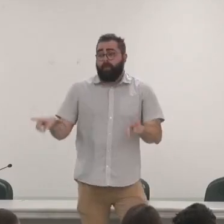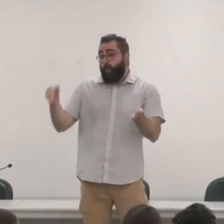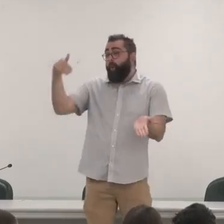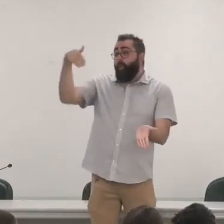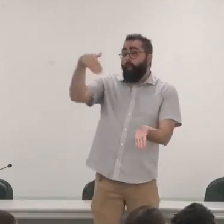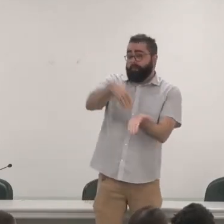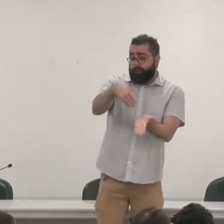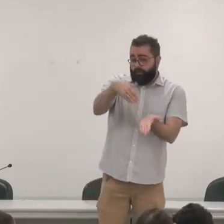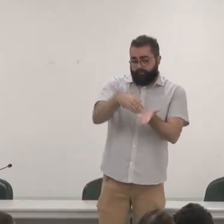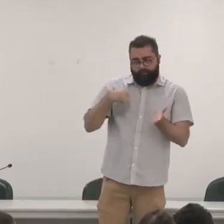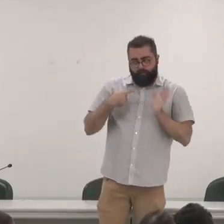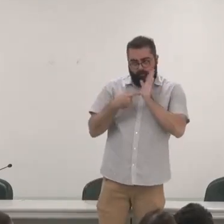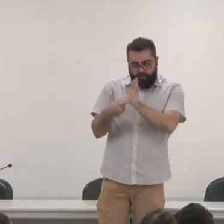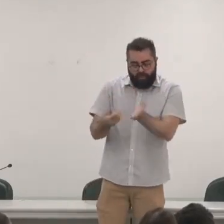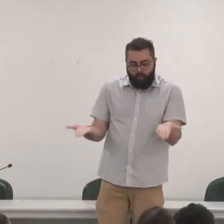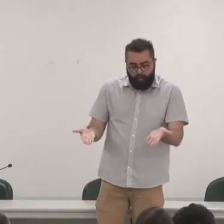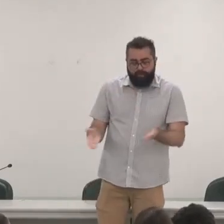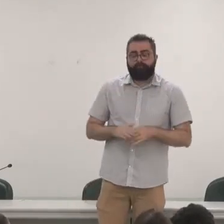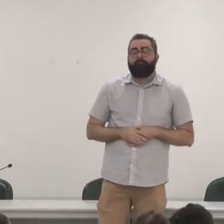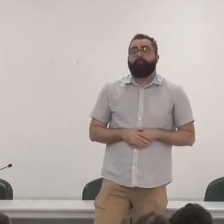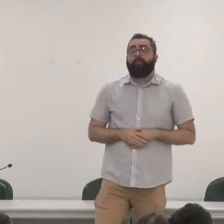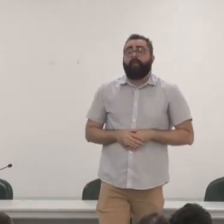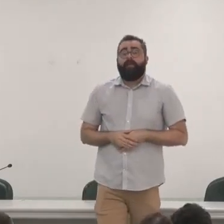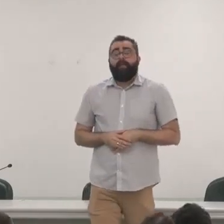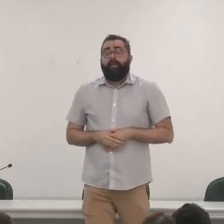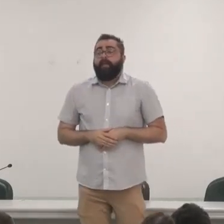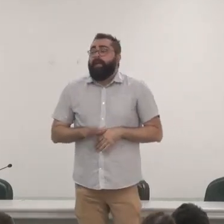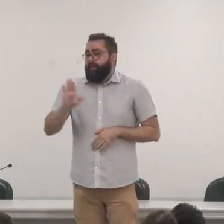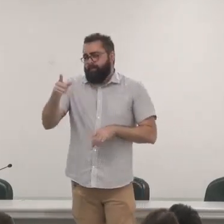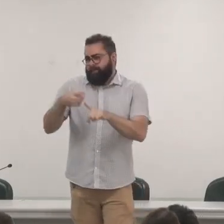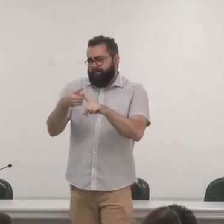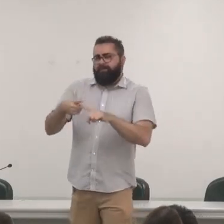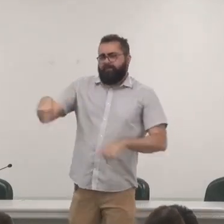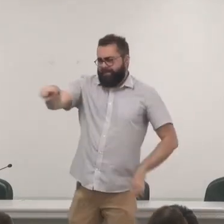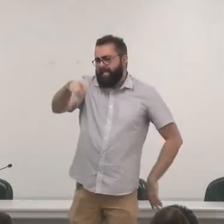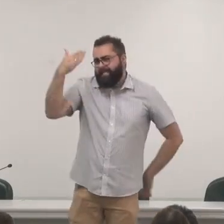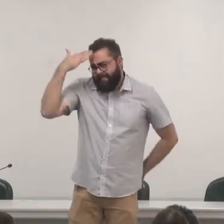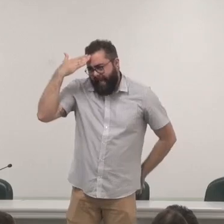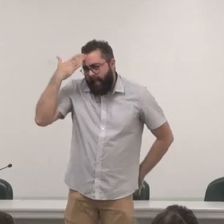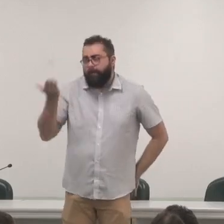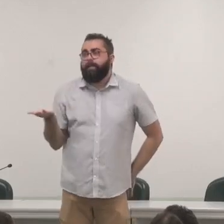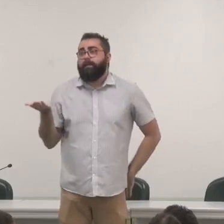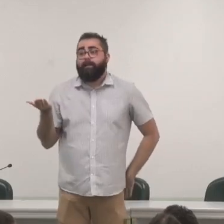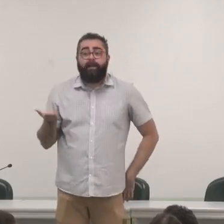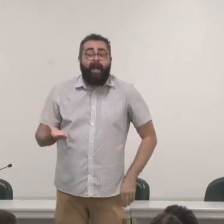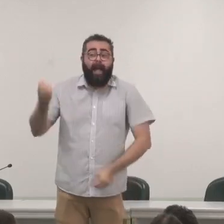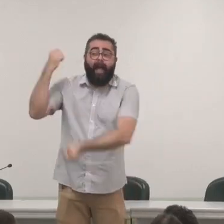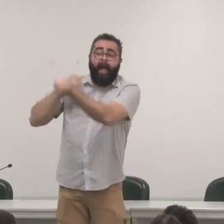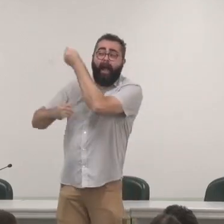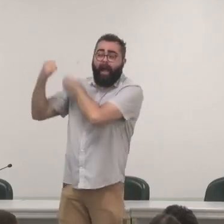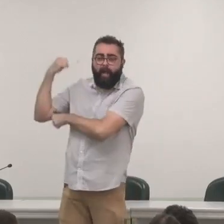apresentar. E a minha última fala no dia de hoje, minha última parte nessa fala